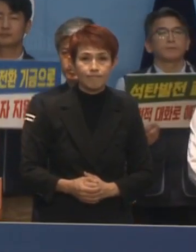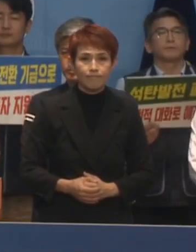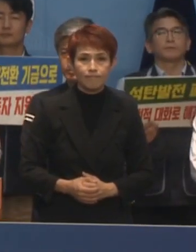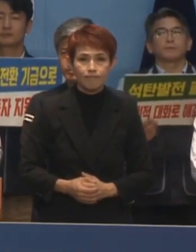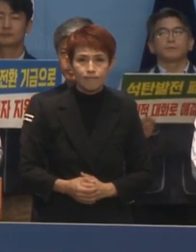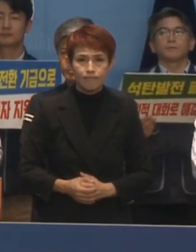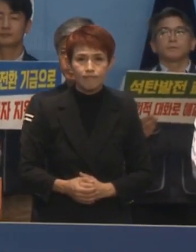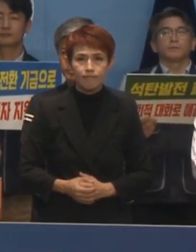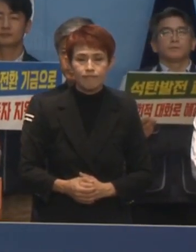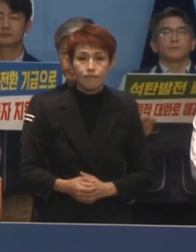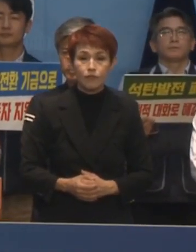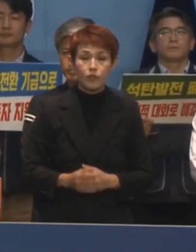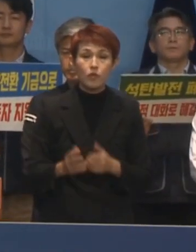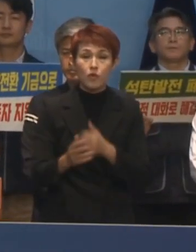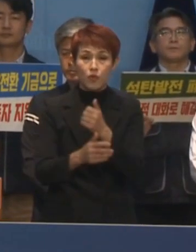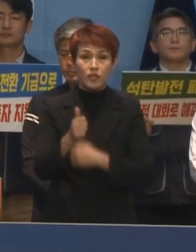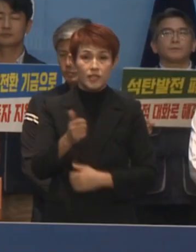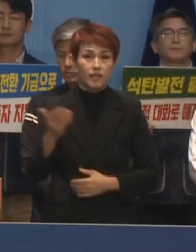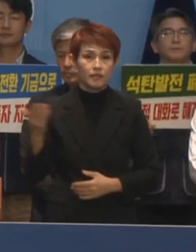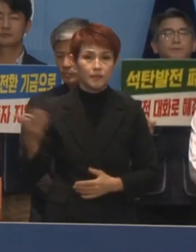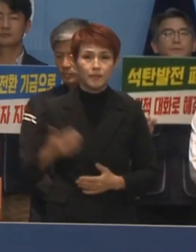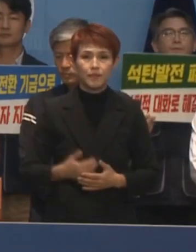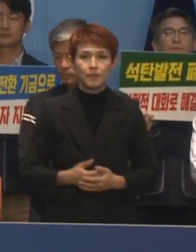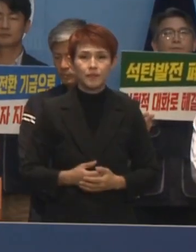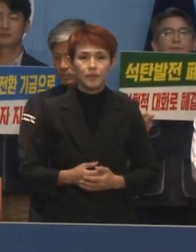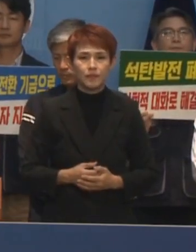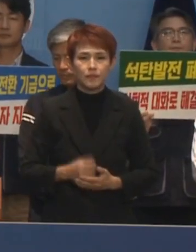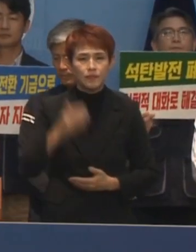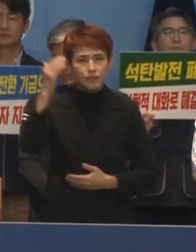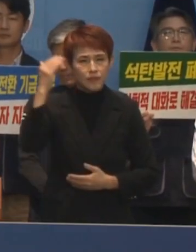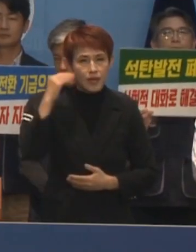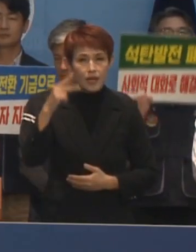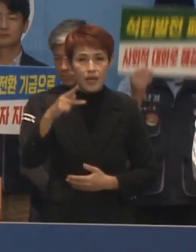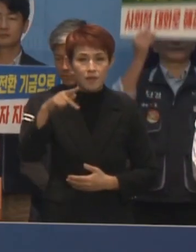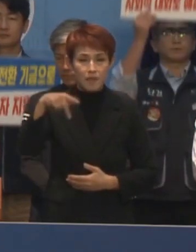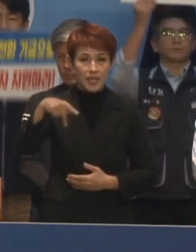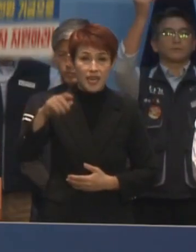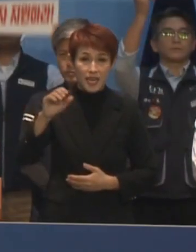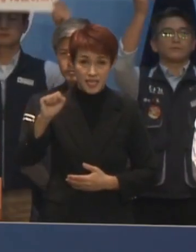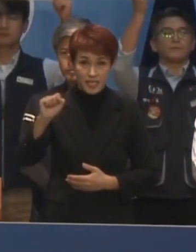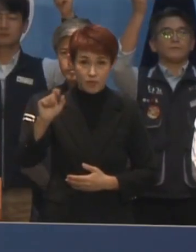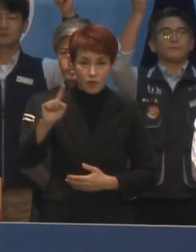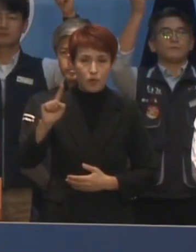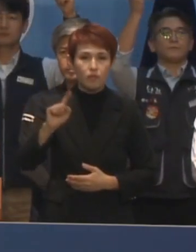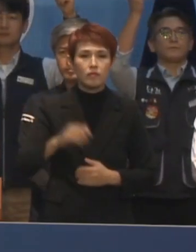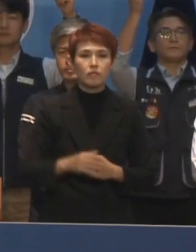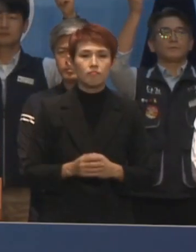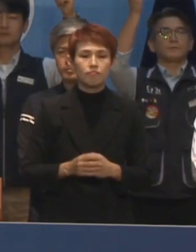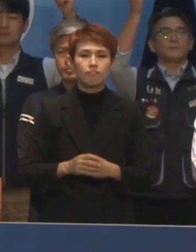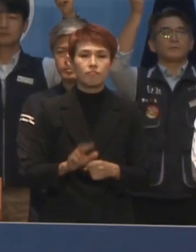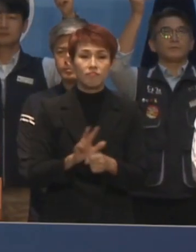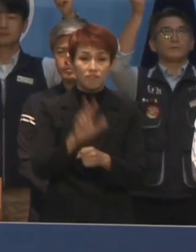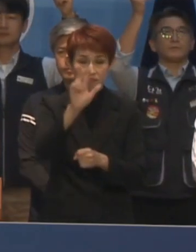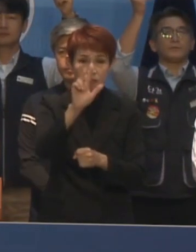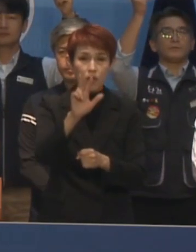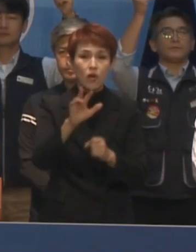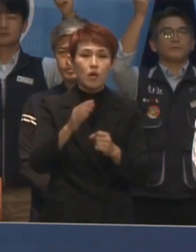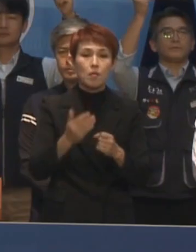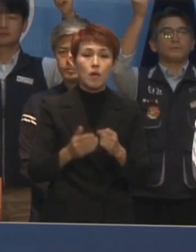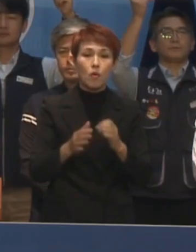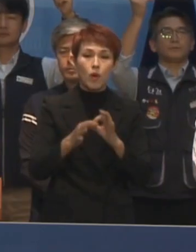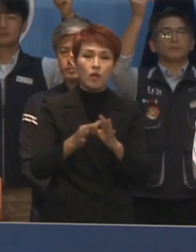한전KPS 농조합 위원장 김종일입니다. 한전KPS는 석탄 발전소의 정비를 주 업무로 하는